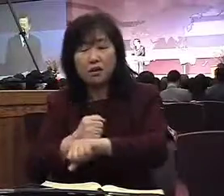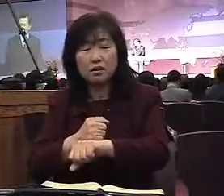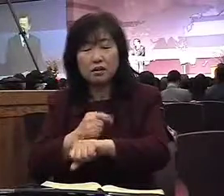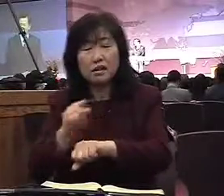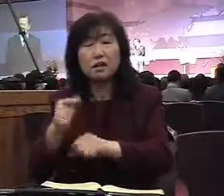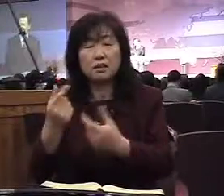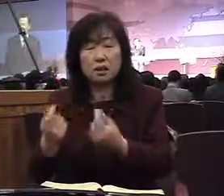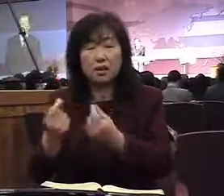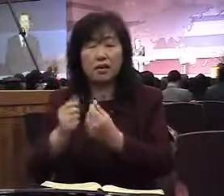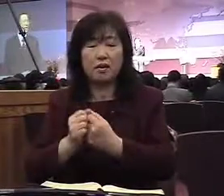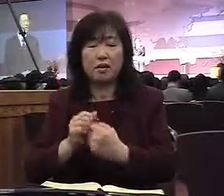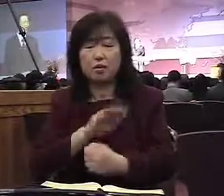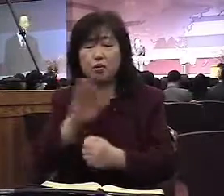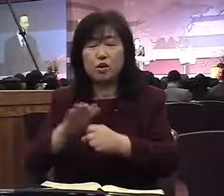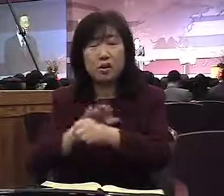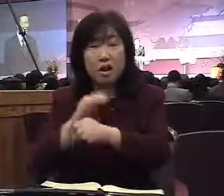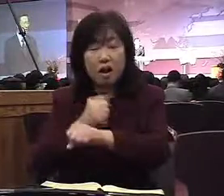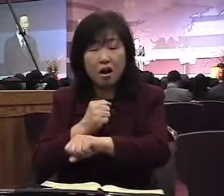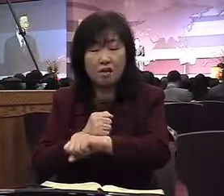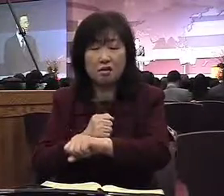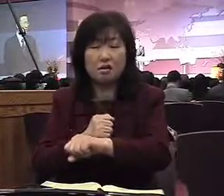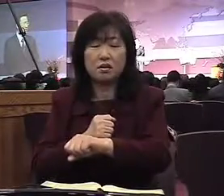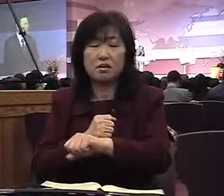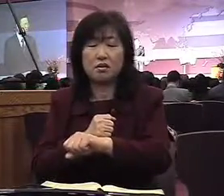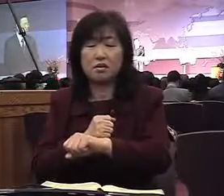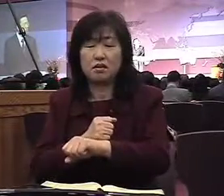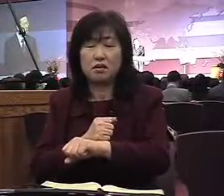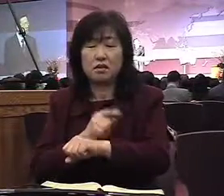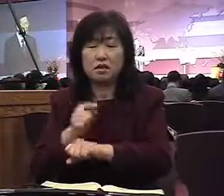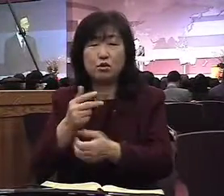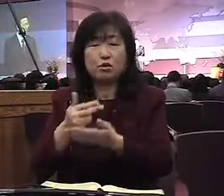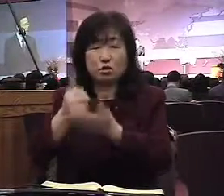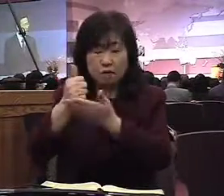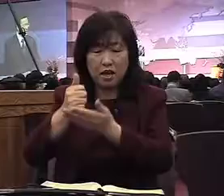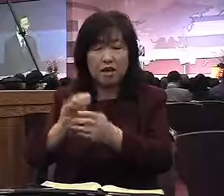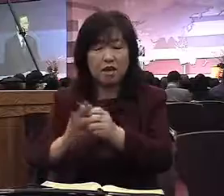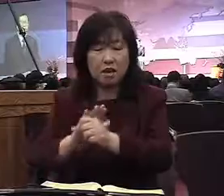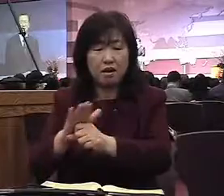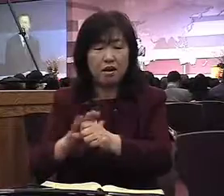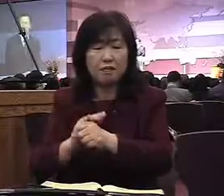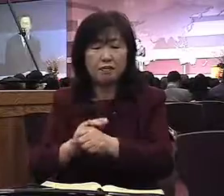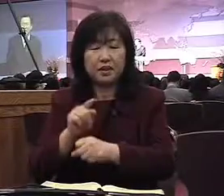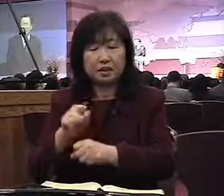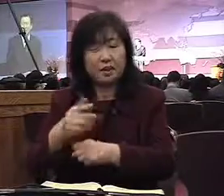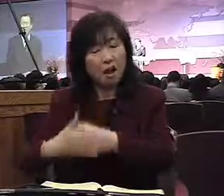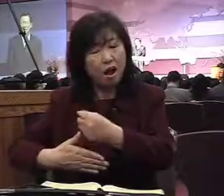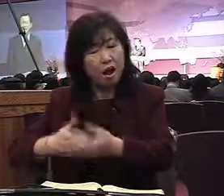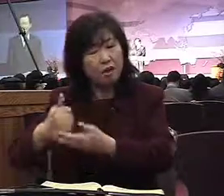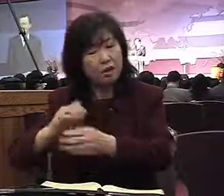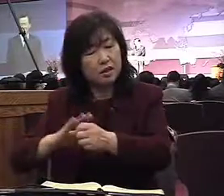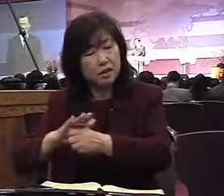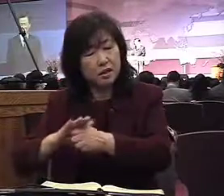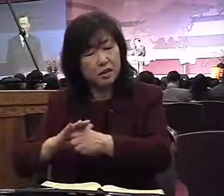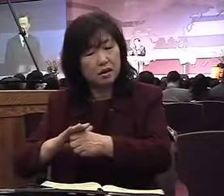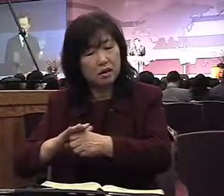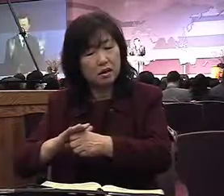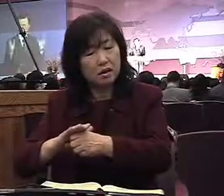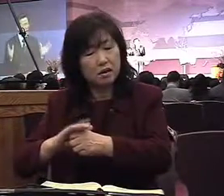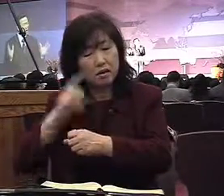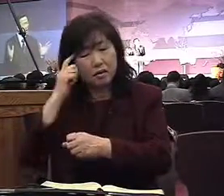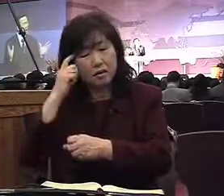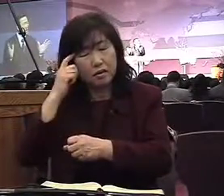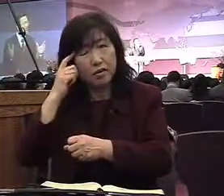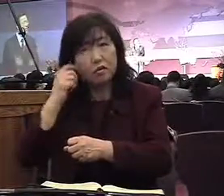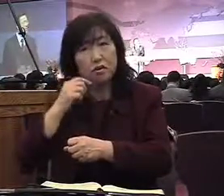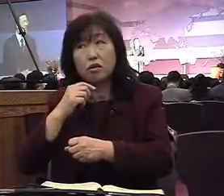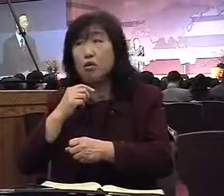그렇게 우리를 사랑하셨습니다. 그 주님의 사랑 그리고 그 하나님의 사랑이 아니었다.